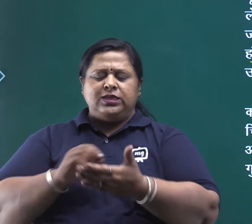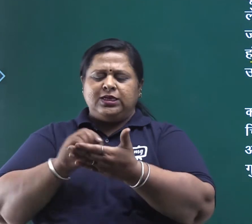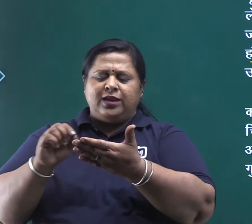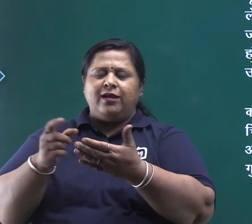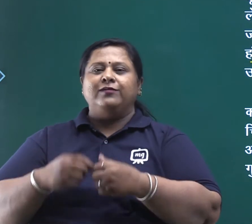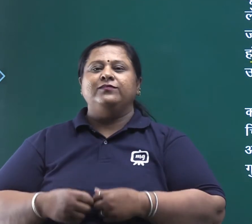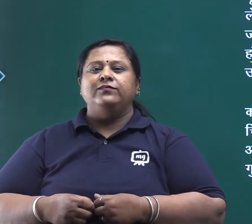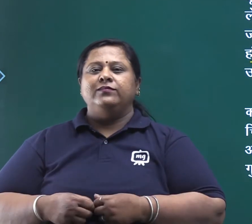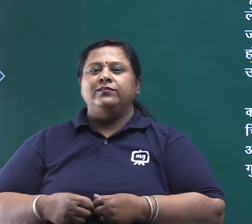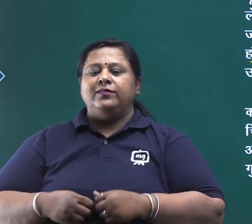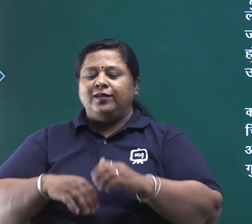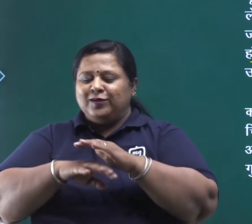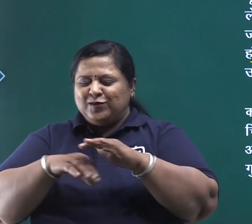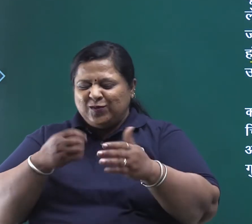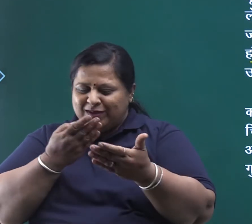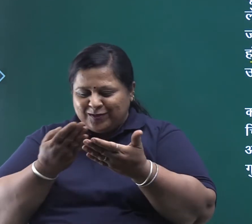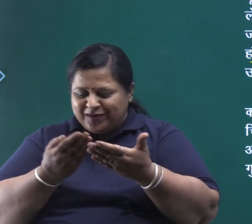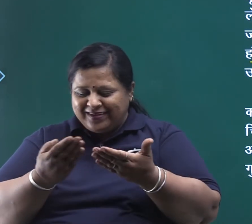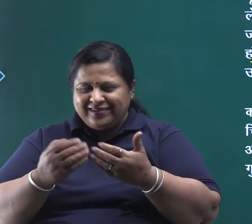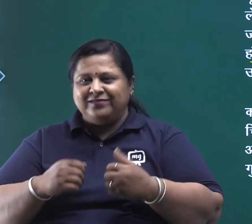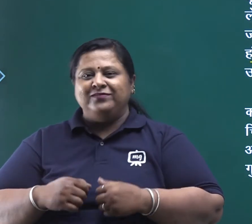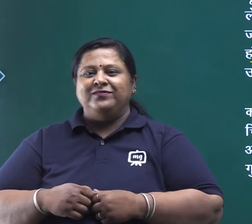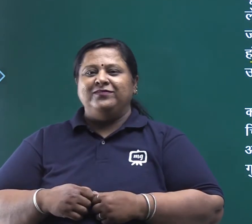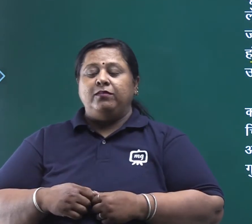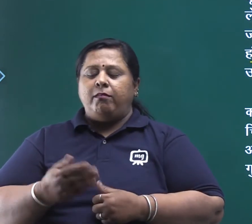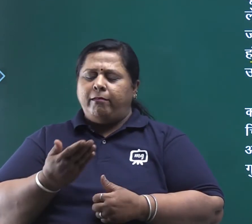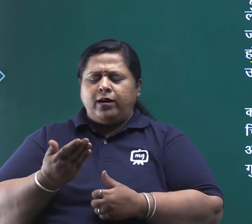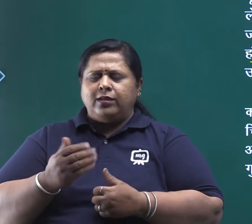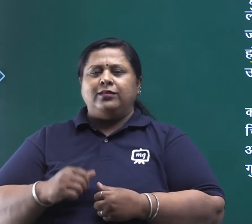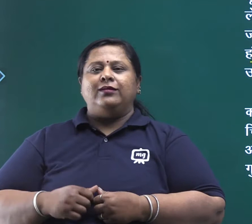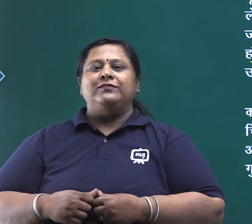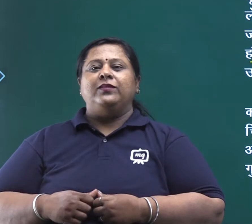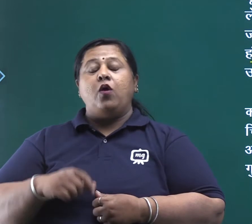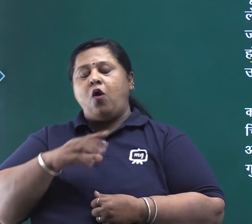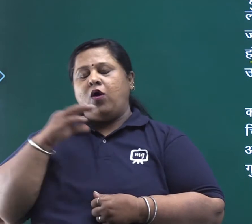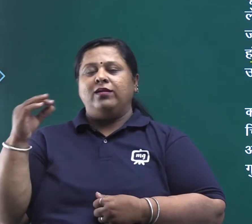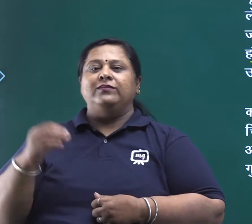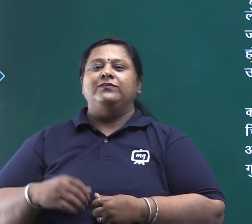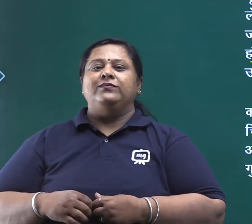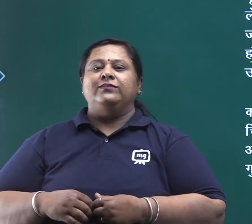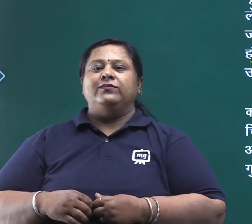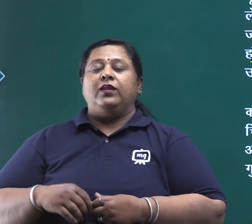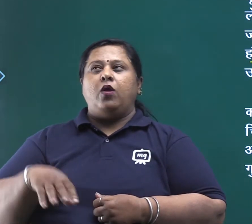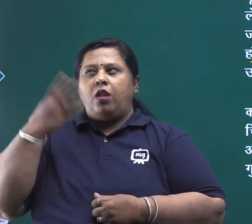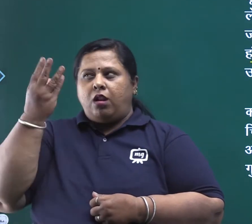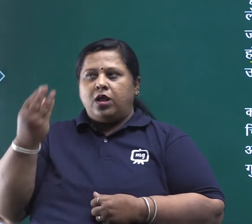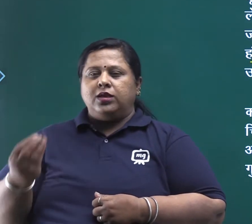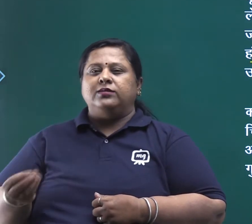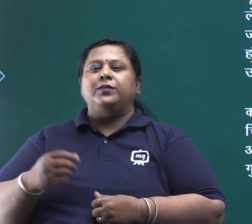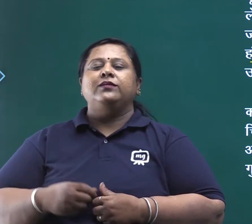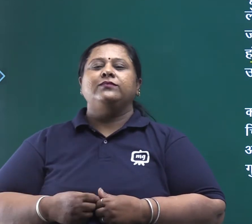चिट्ठियाँ चोरी चोरी पढ़ता था और रात के